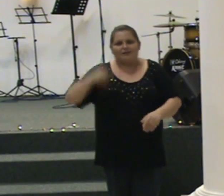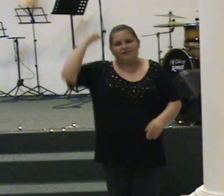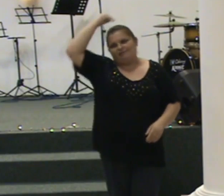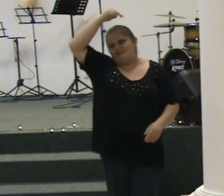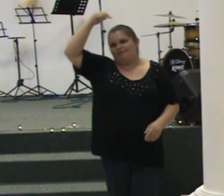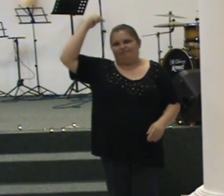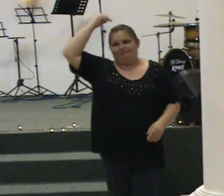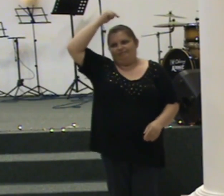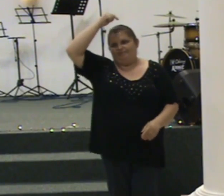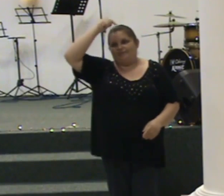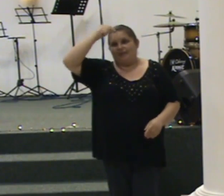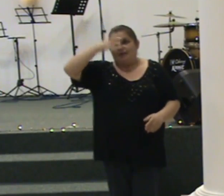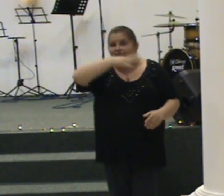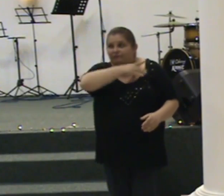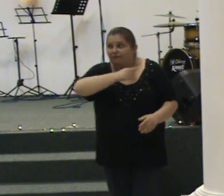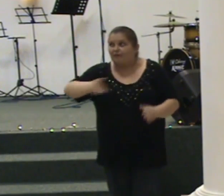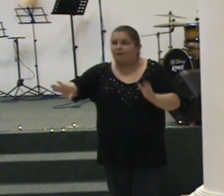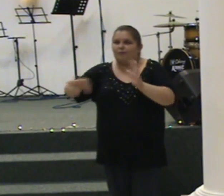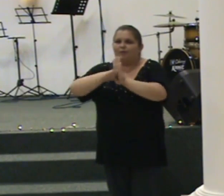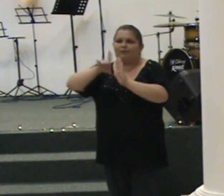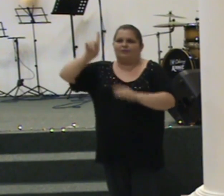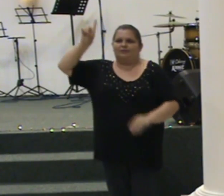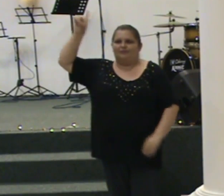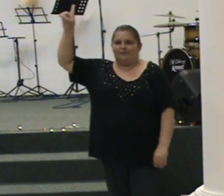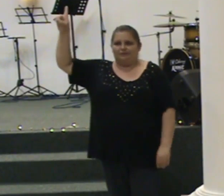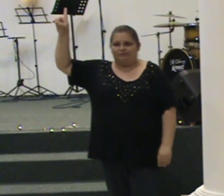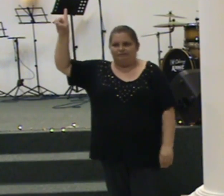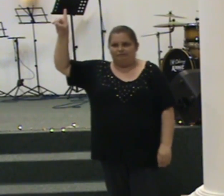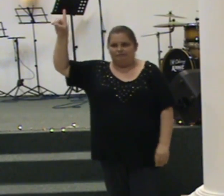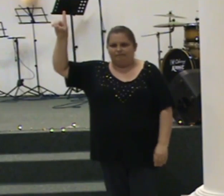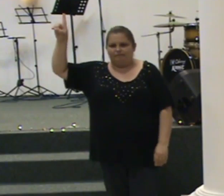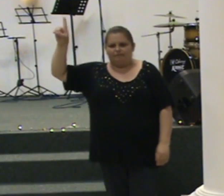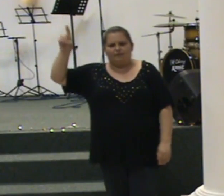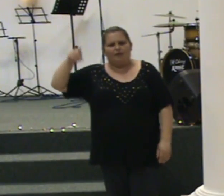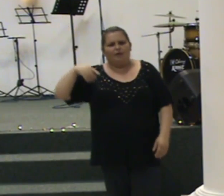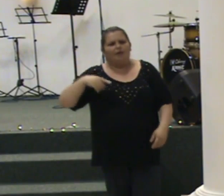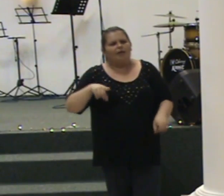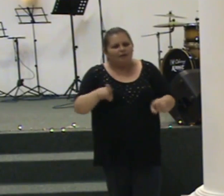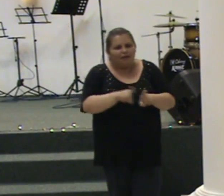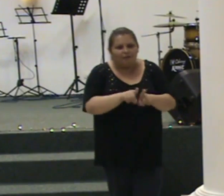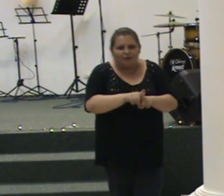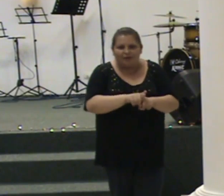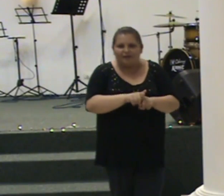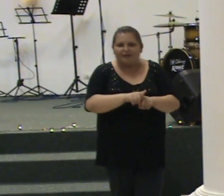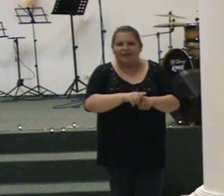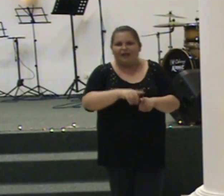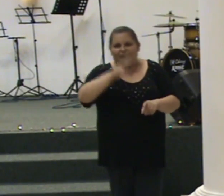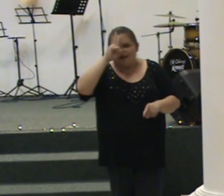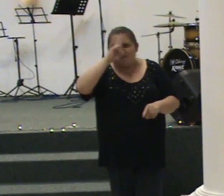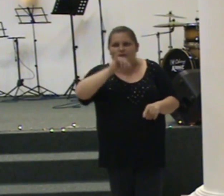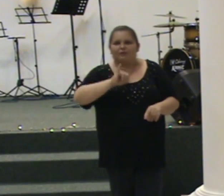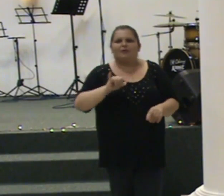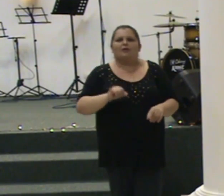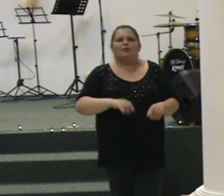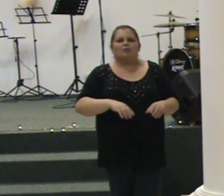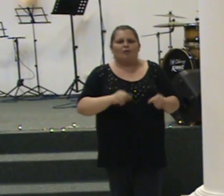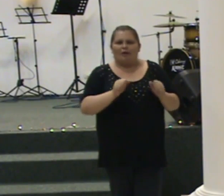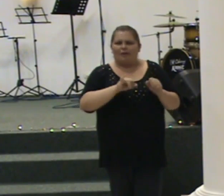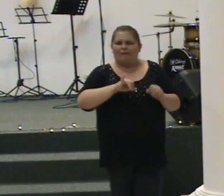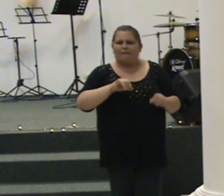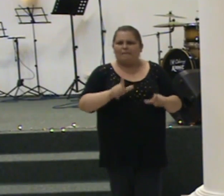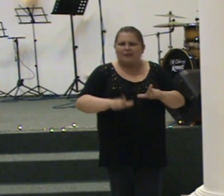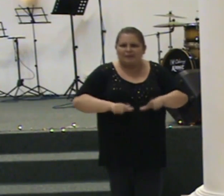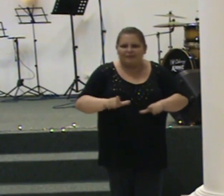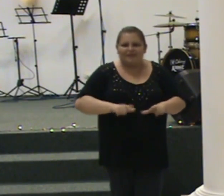será chamado Filho de Deus. E o anjo disse ainda: também Isabel, tua parente, espera um filho, sendo